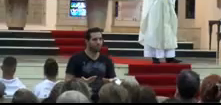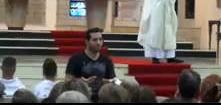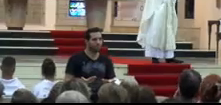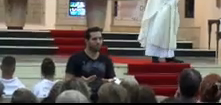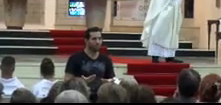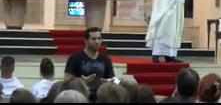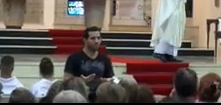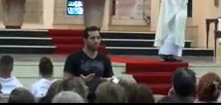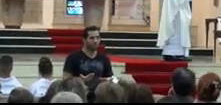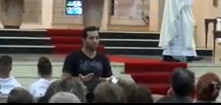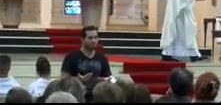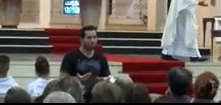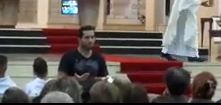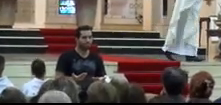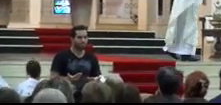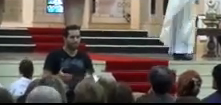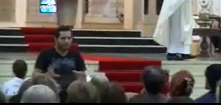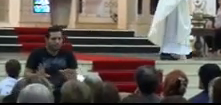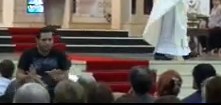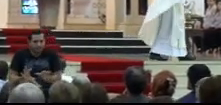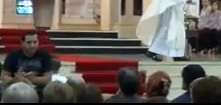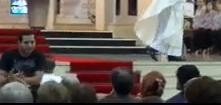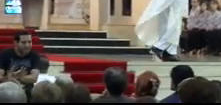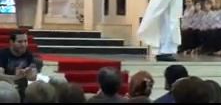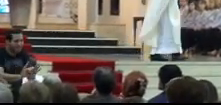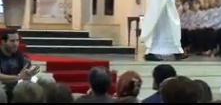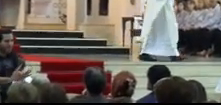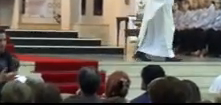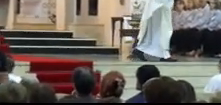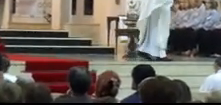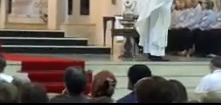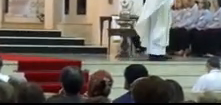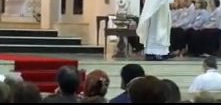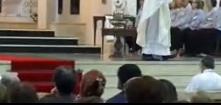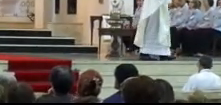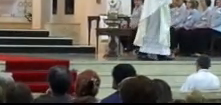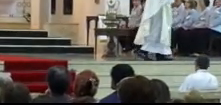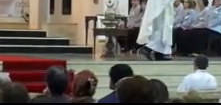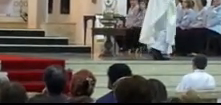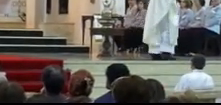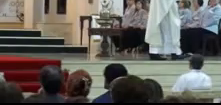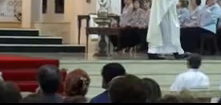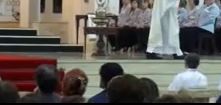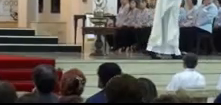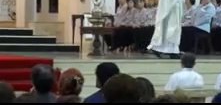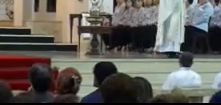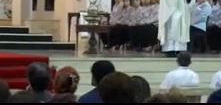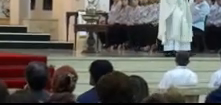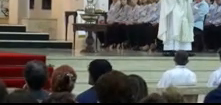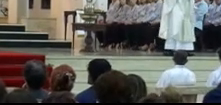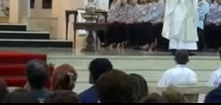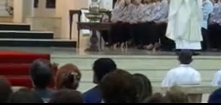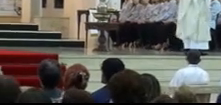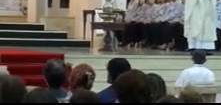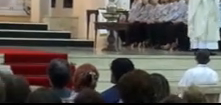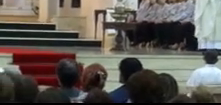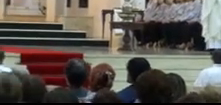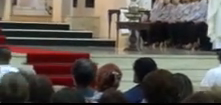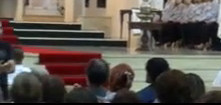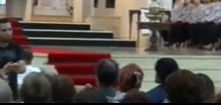A ceia, a comunhão, o almoço, o alimento, nos coloca como